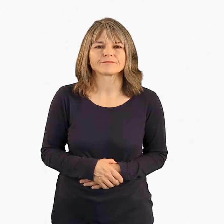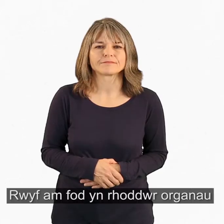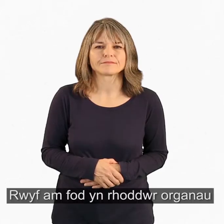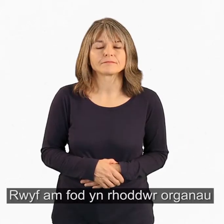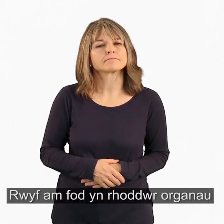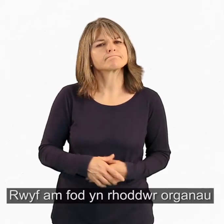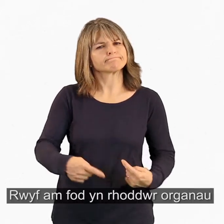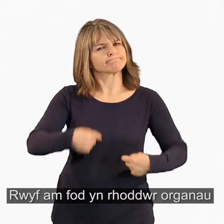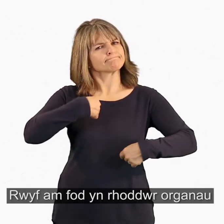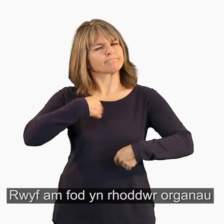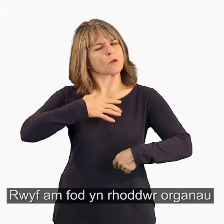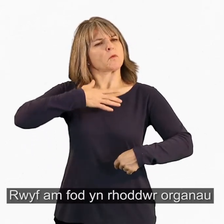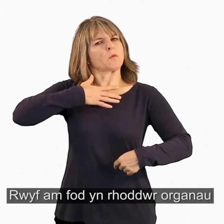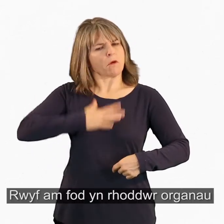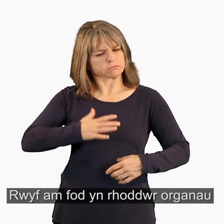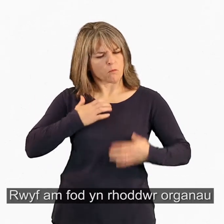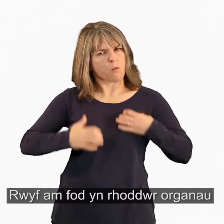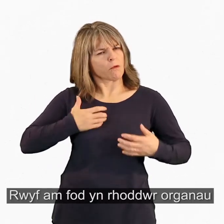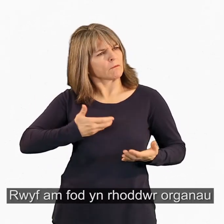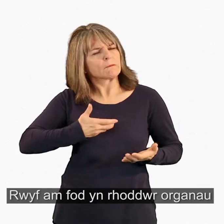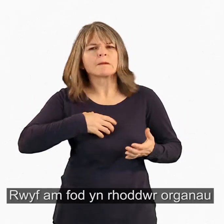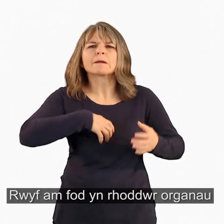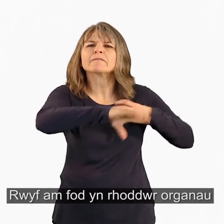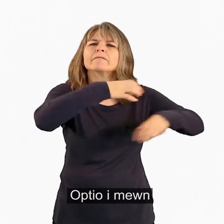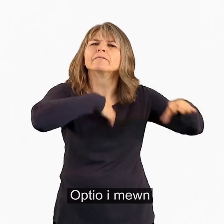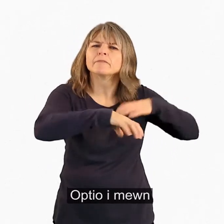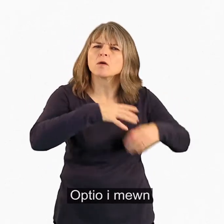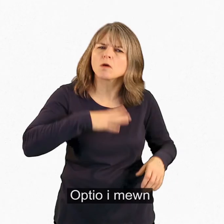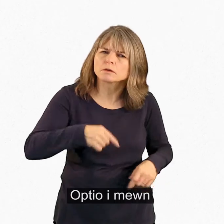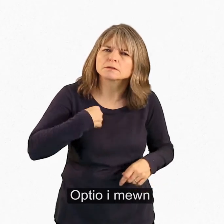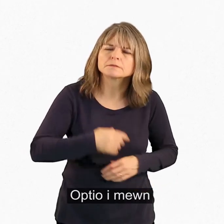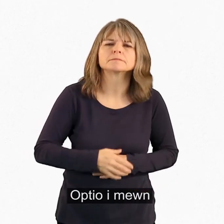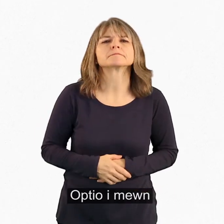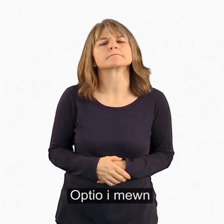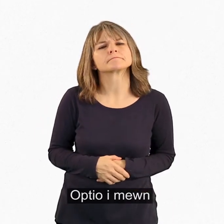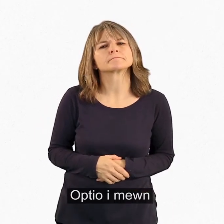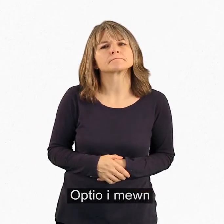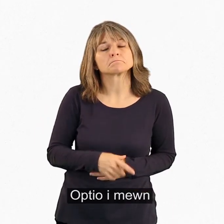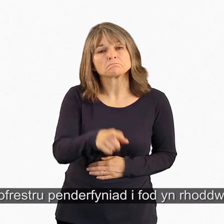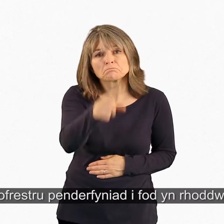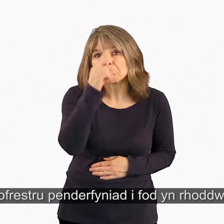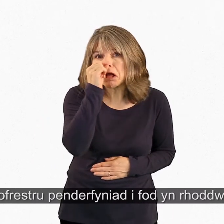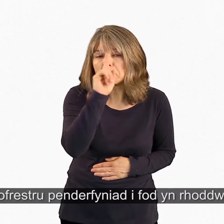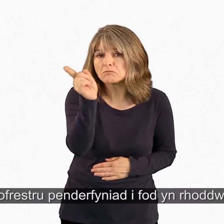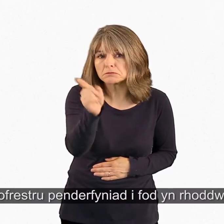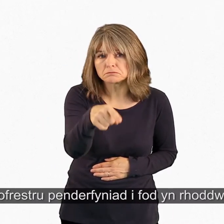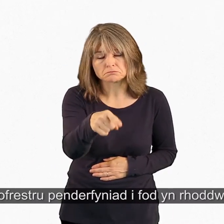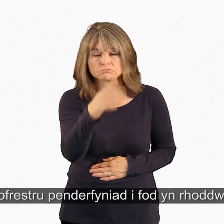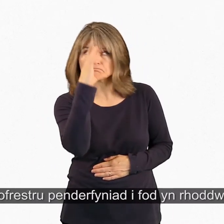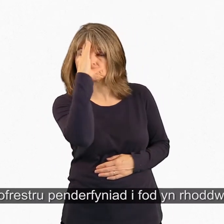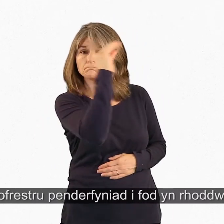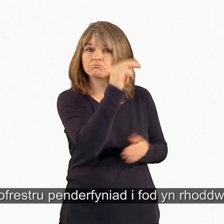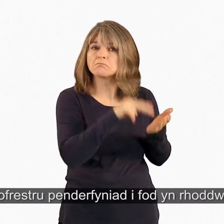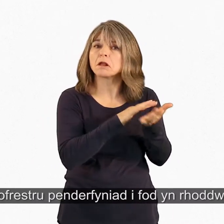Rwyf am fod yn rhofer organau. Optio i mewn. Gallwch gofrestru penderfyniad i fod yn